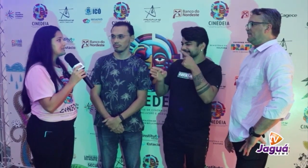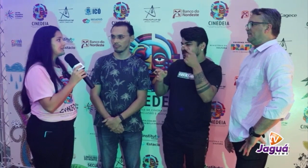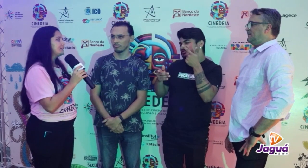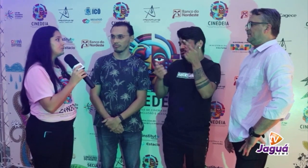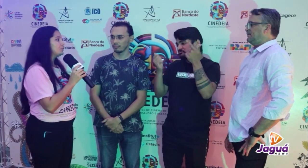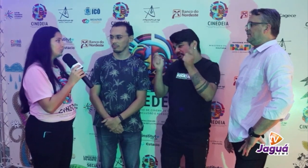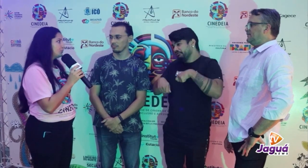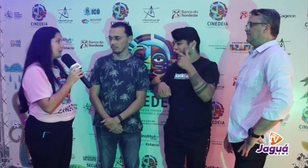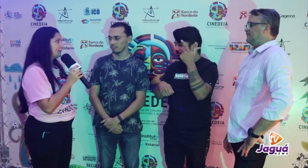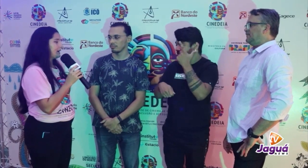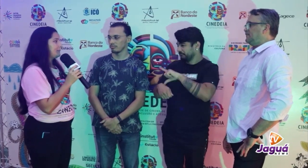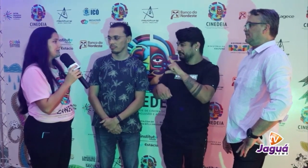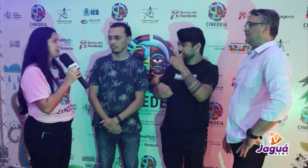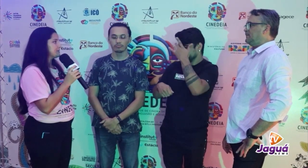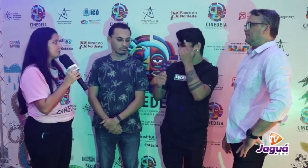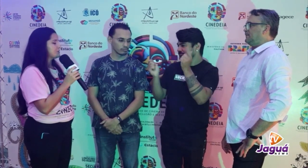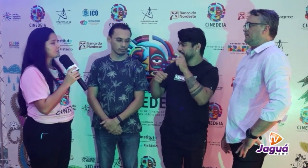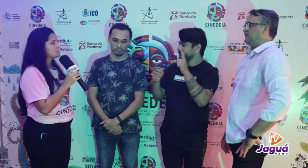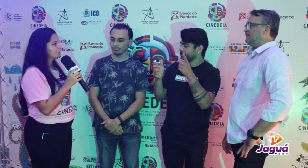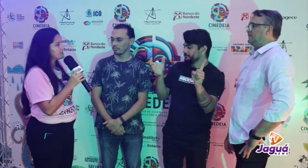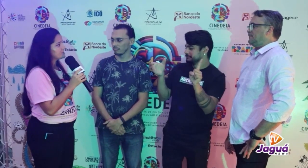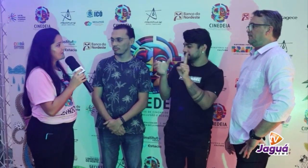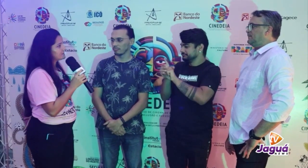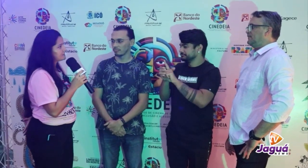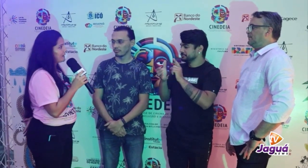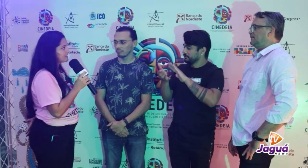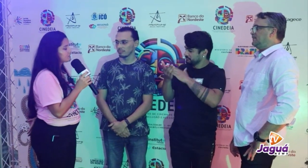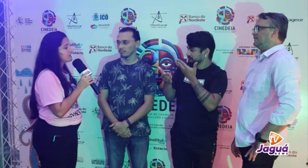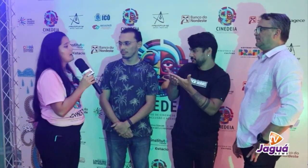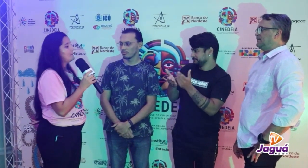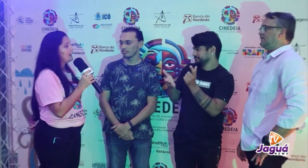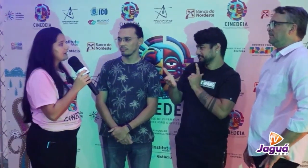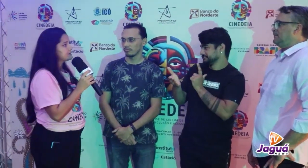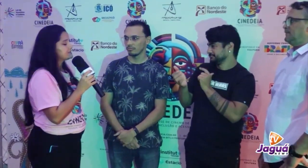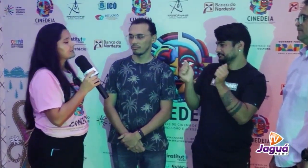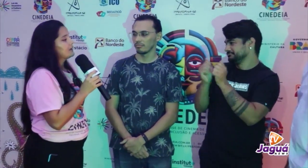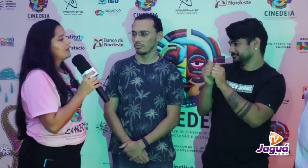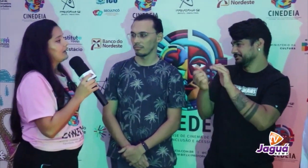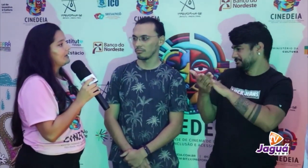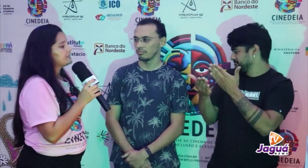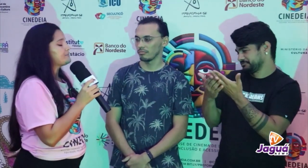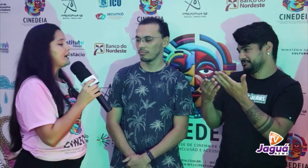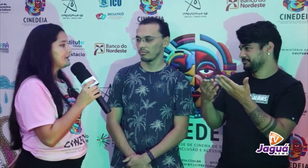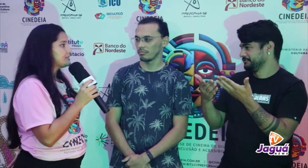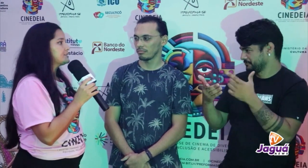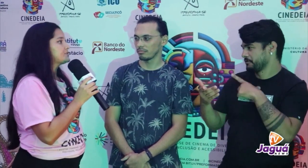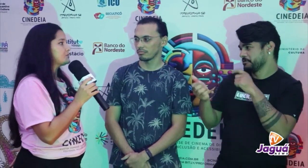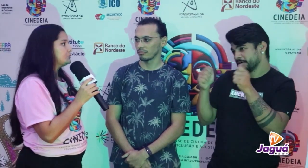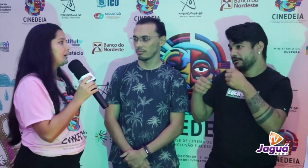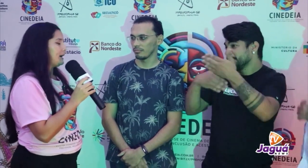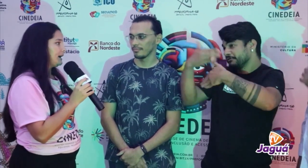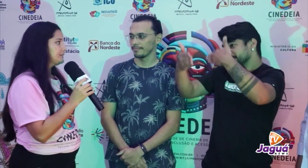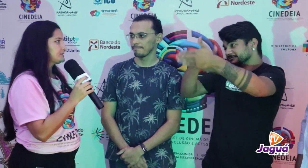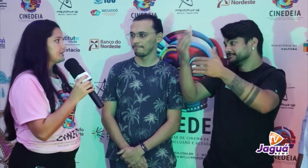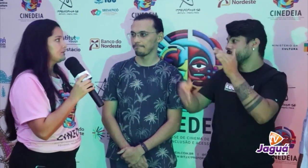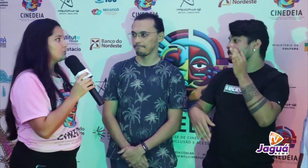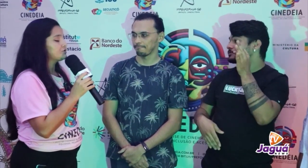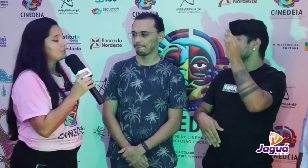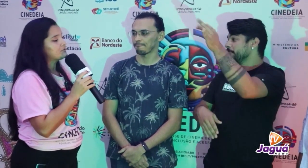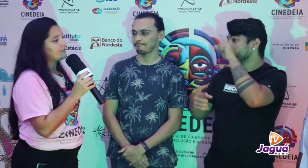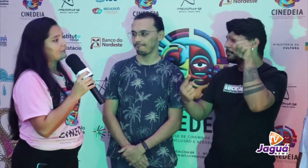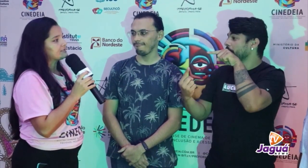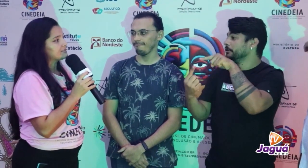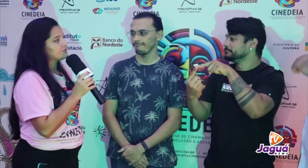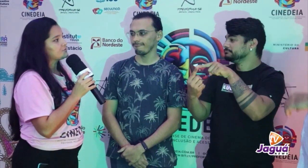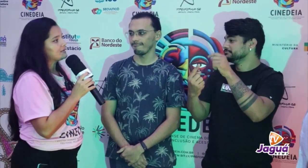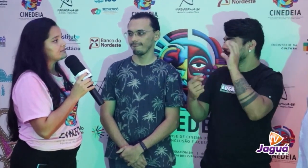era quase que nulo a participação de pessoas surdas em diversos espaços, mas essas barreiras elas estão sendo quebradas, sim. Hoje a